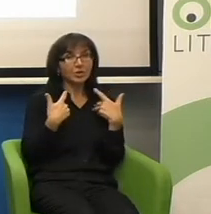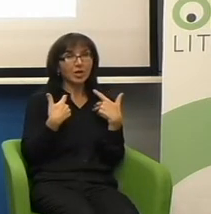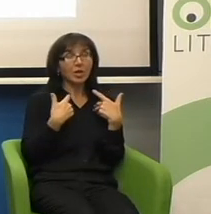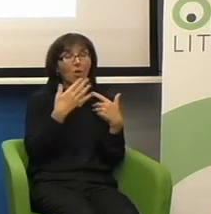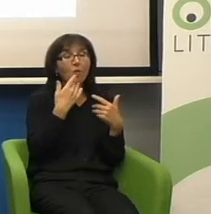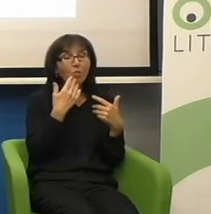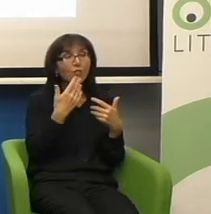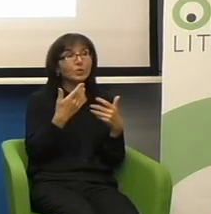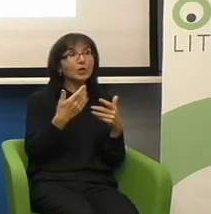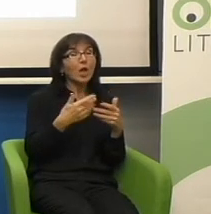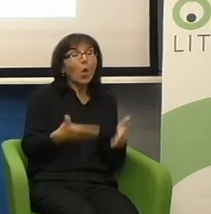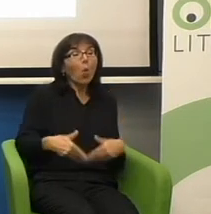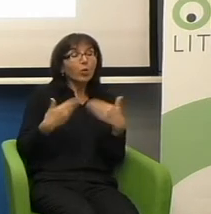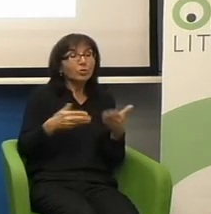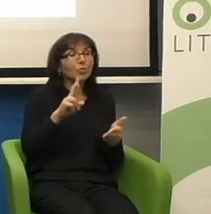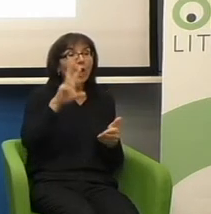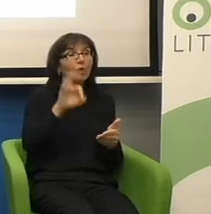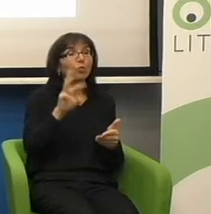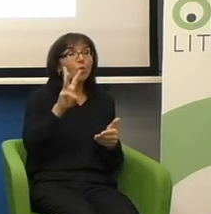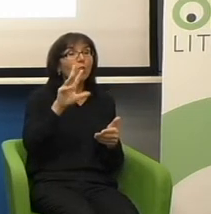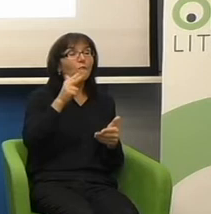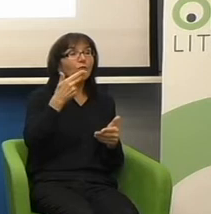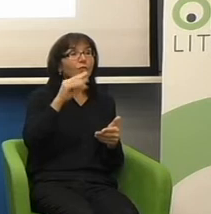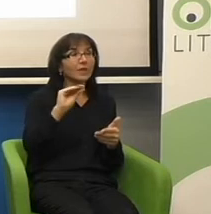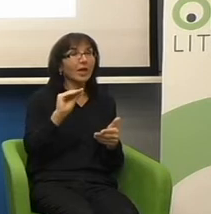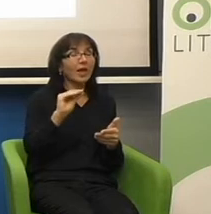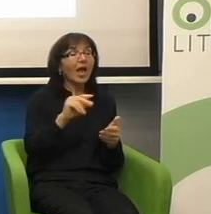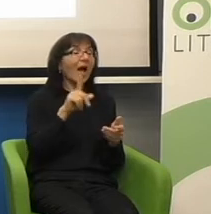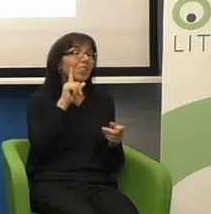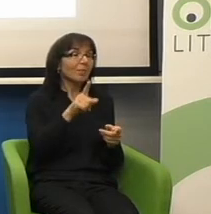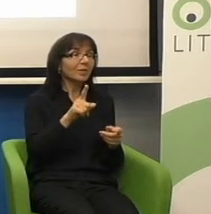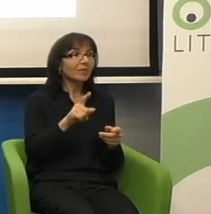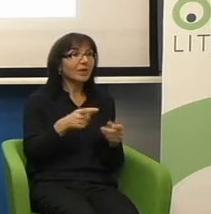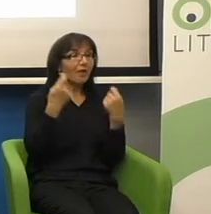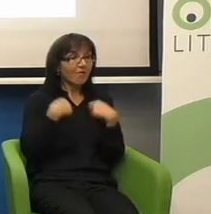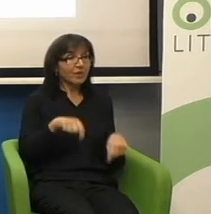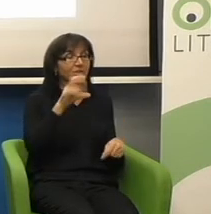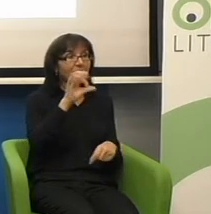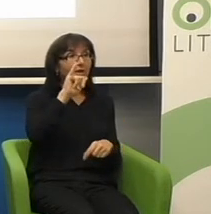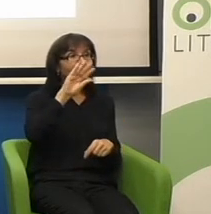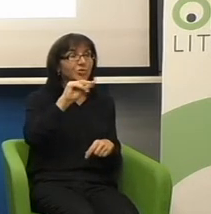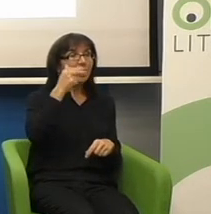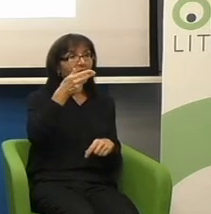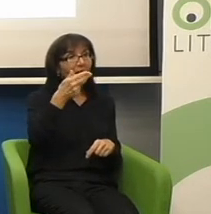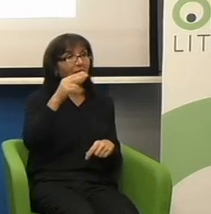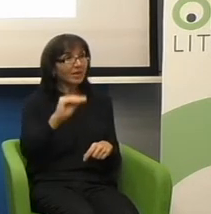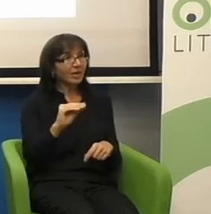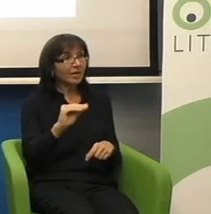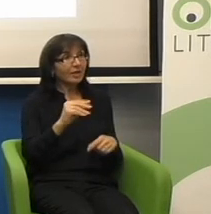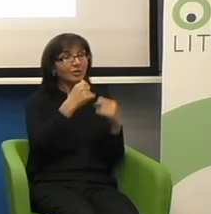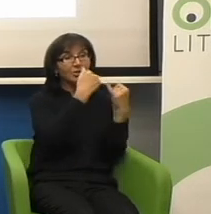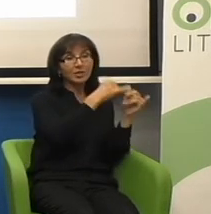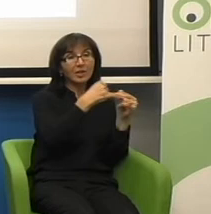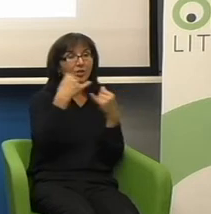że urodziła się w Równym, w rzeczywistości urodziła się we wsi Sienne, która leży 30 km od Równego. I od tamtej pory